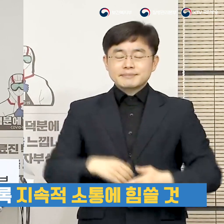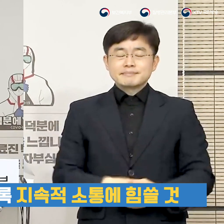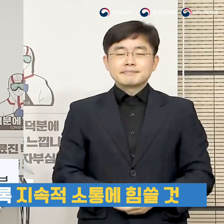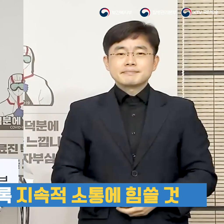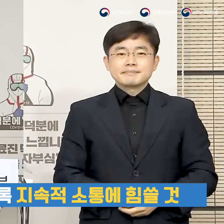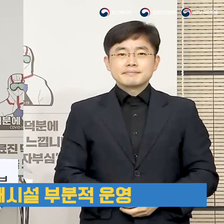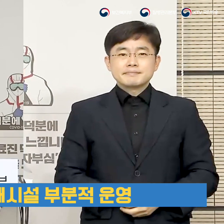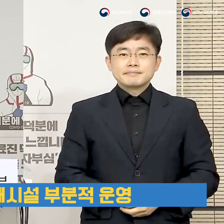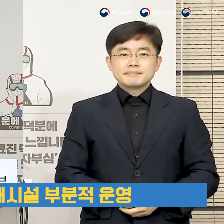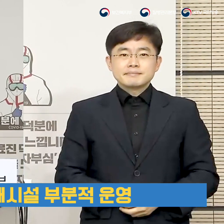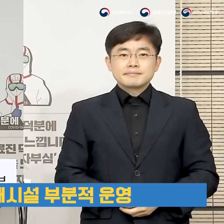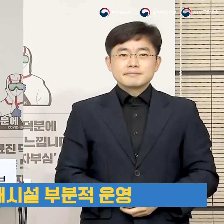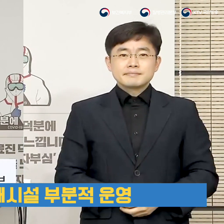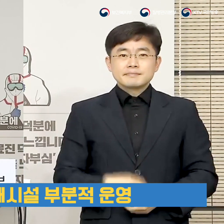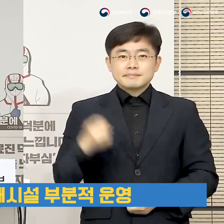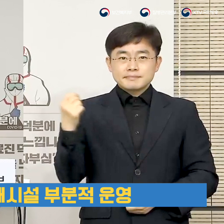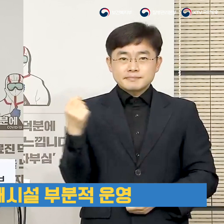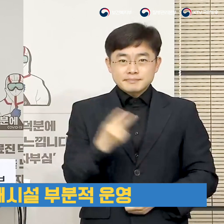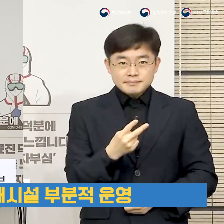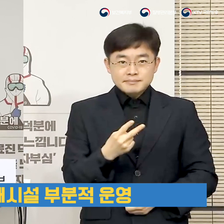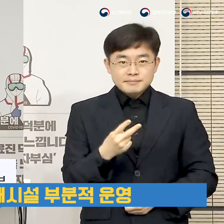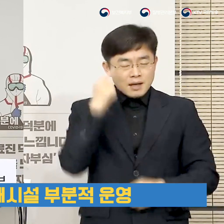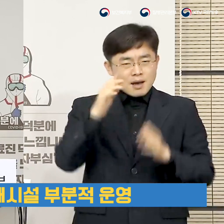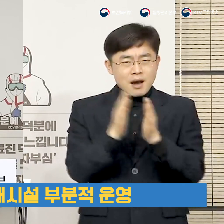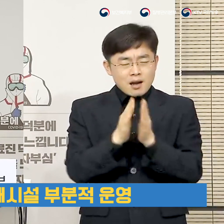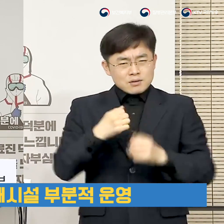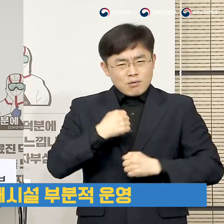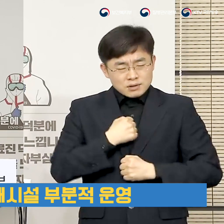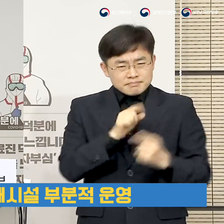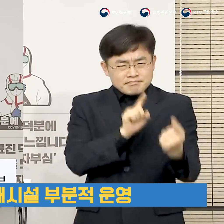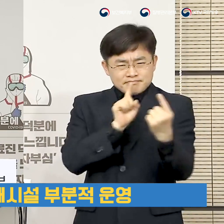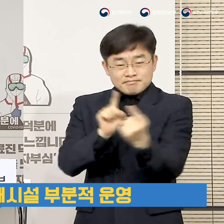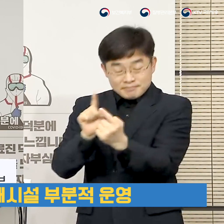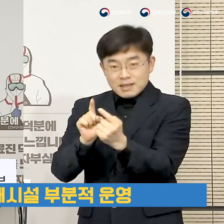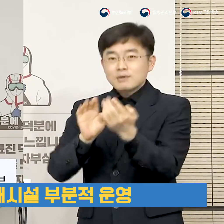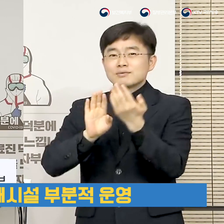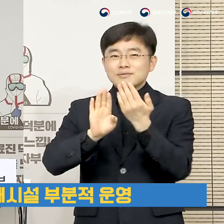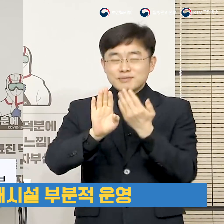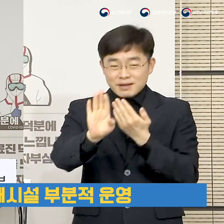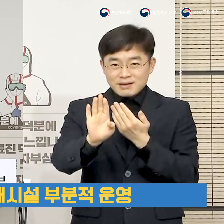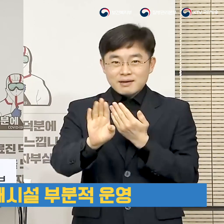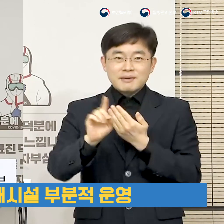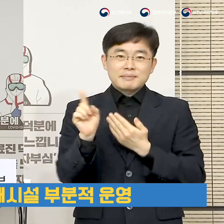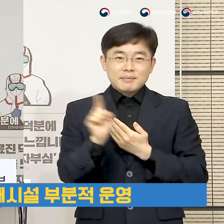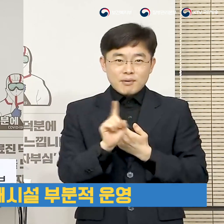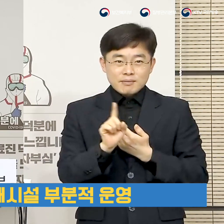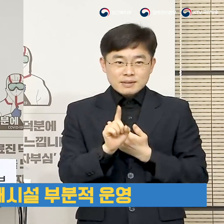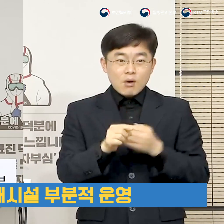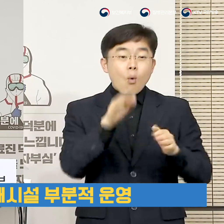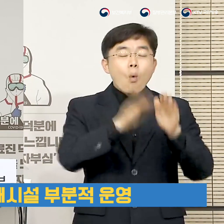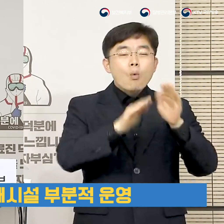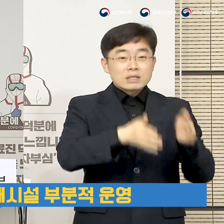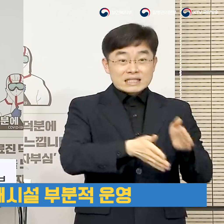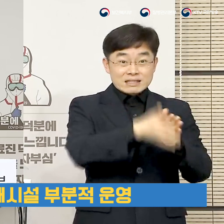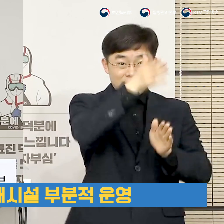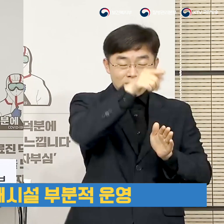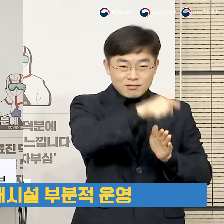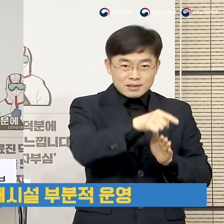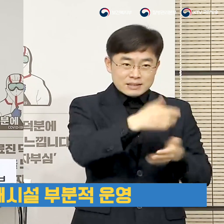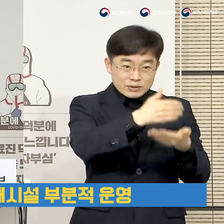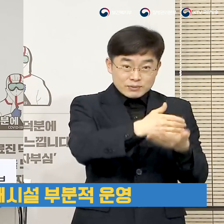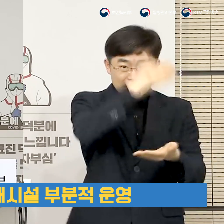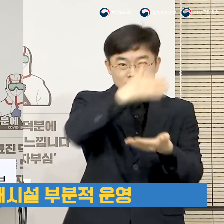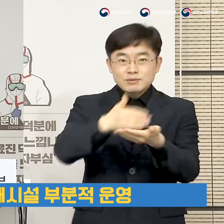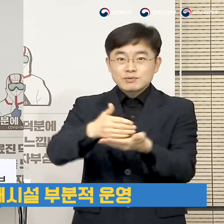예정입니다. 또한 생활 속 거리두기로 전환한 이후에도 공공시설을 단계적으로 운영,